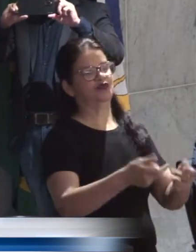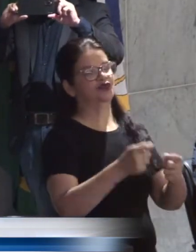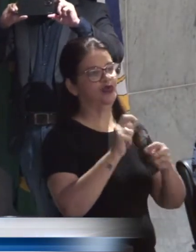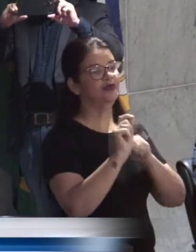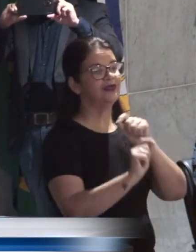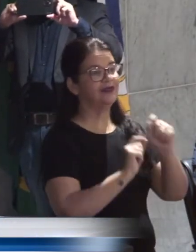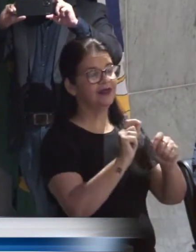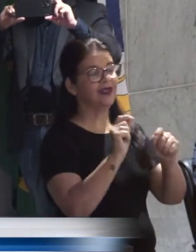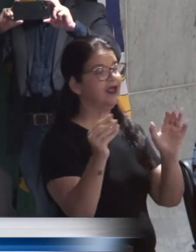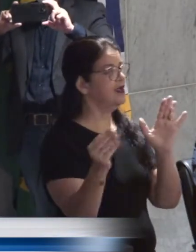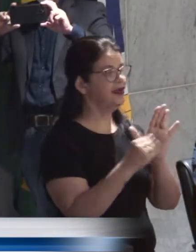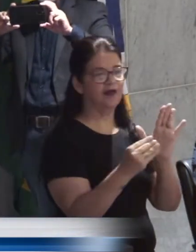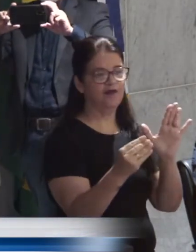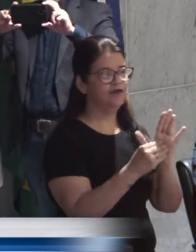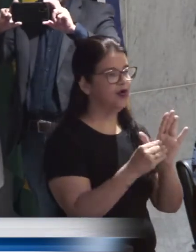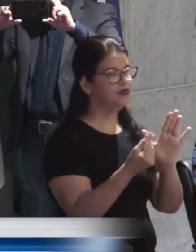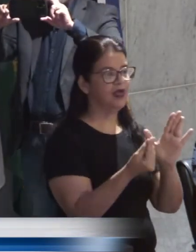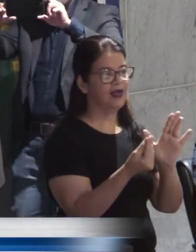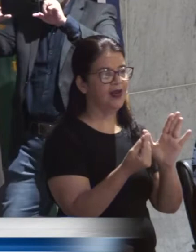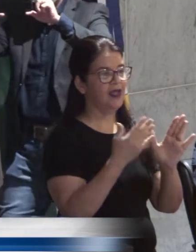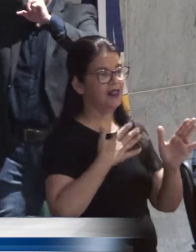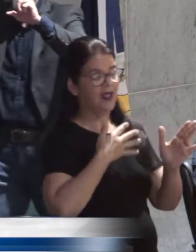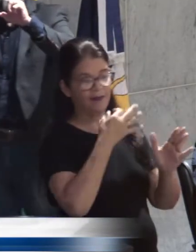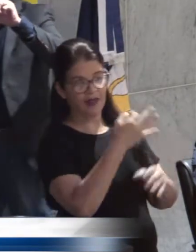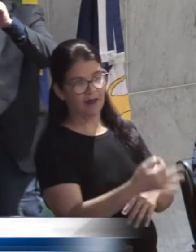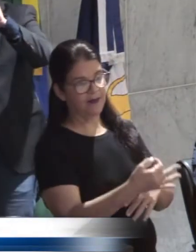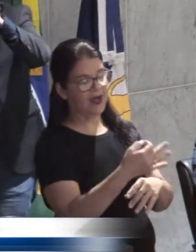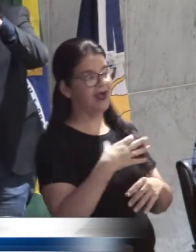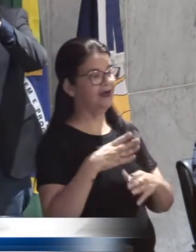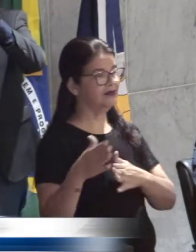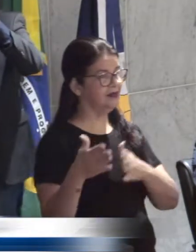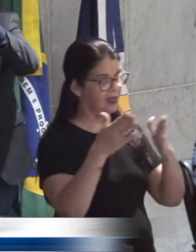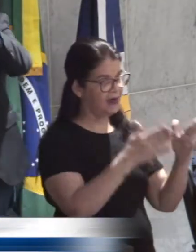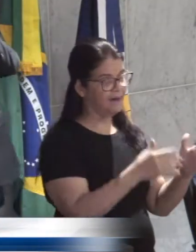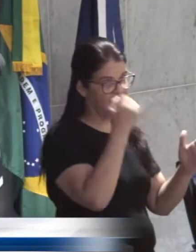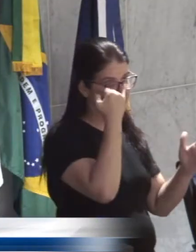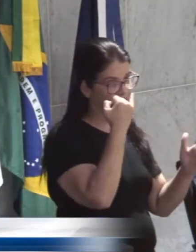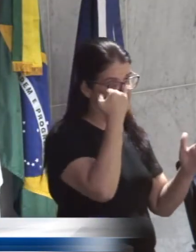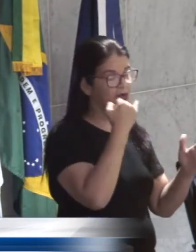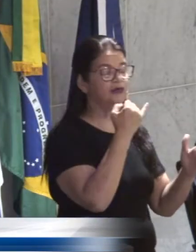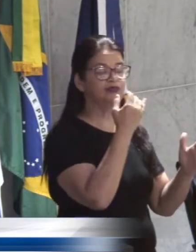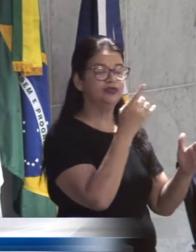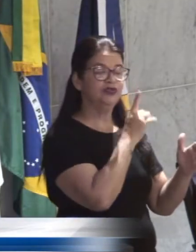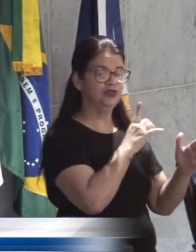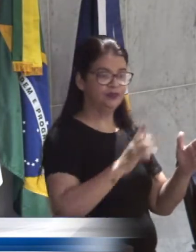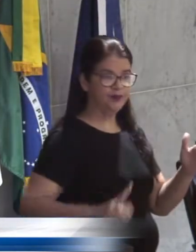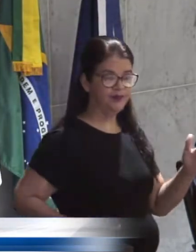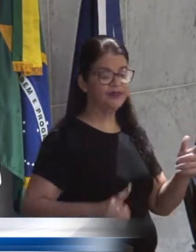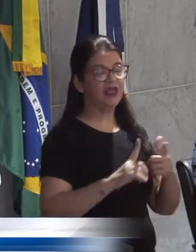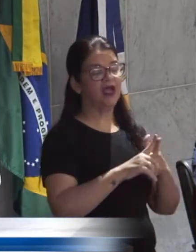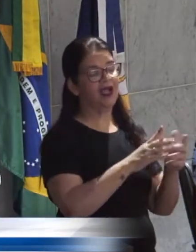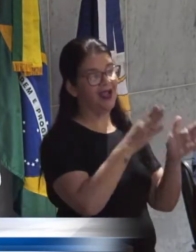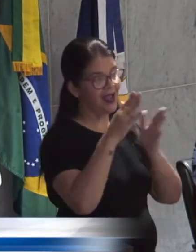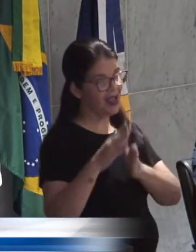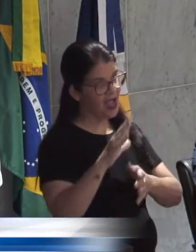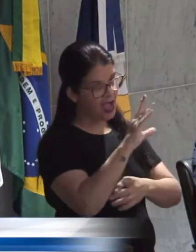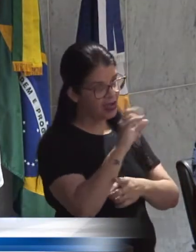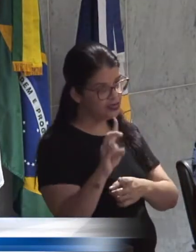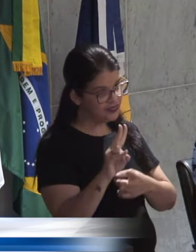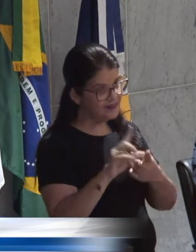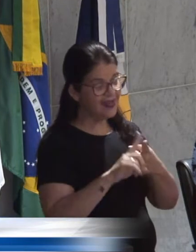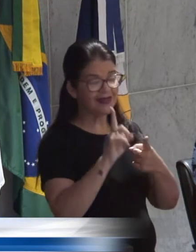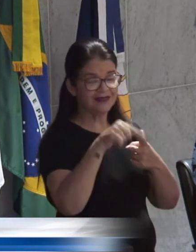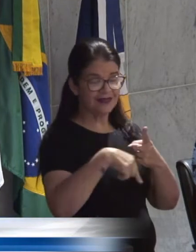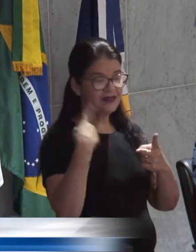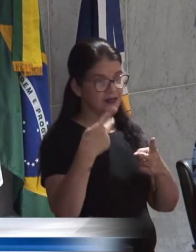que não faltará da minha parte, da parte do deputado Zaltino, deputado Carlos Veras, e desse parlamento e